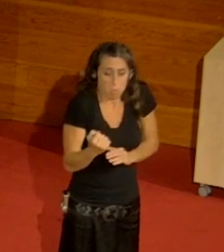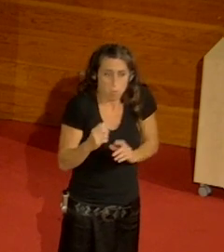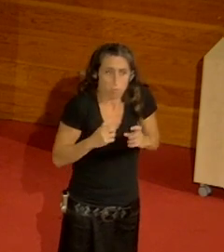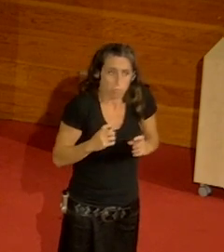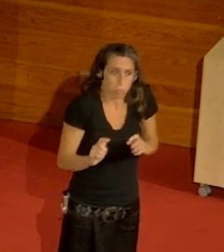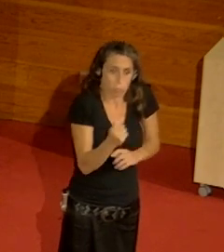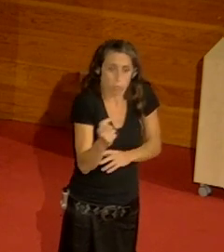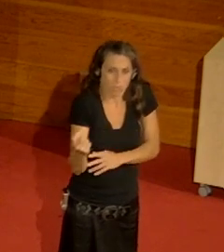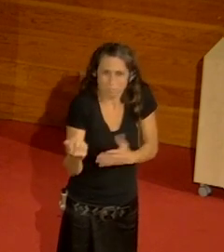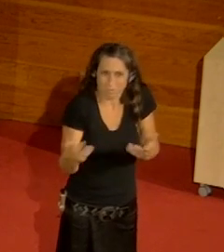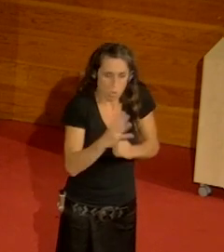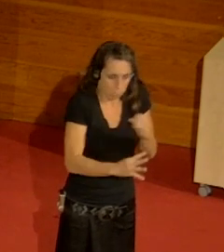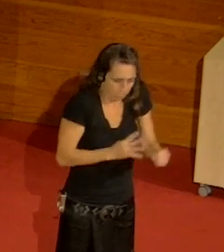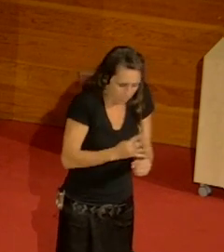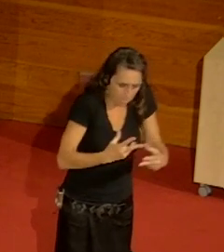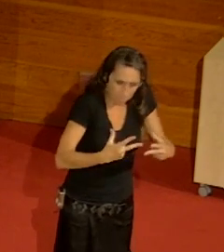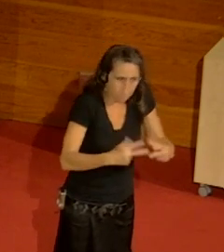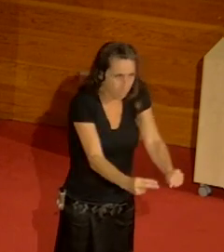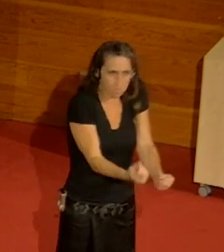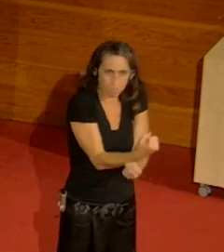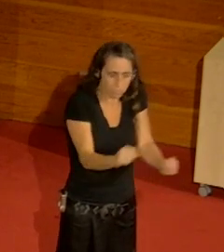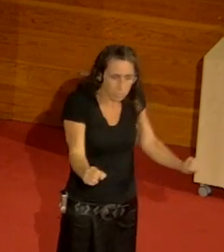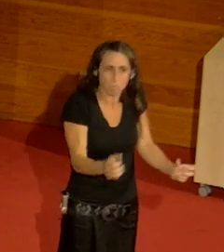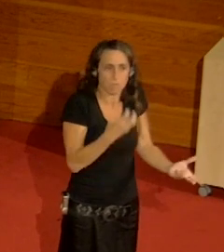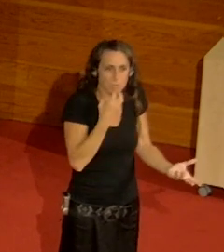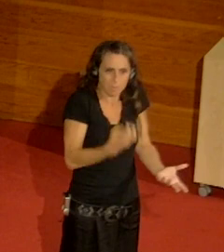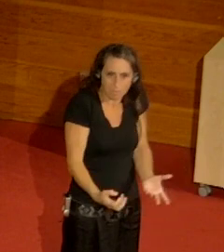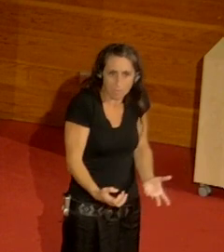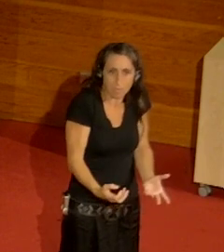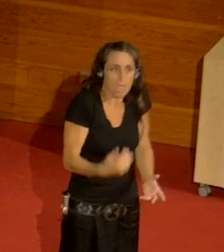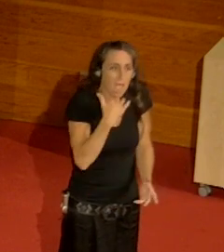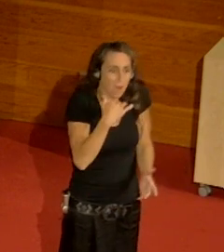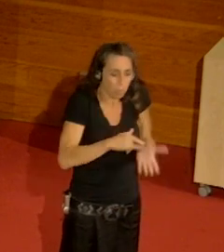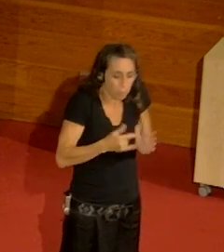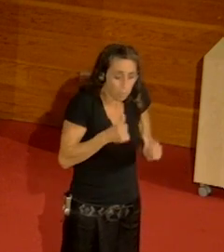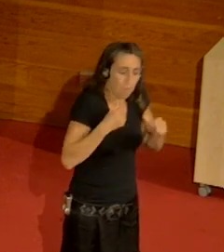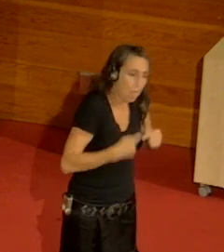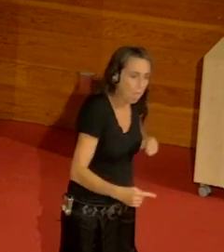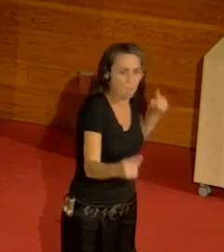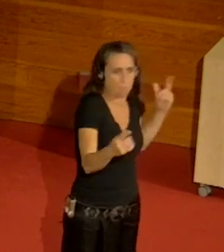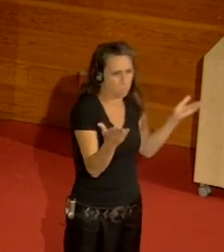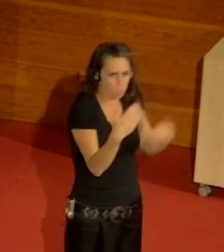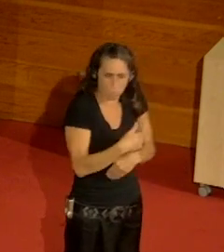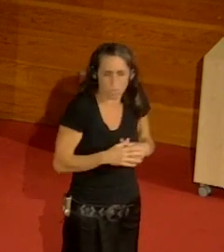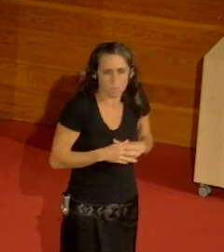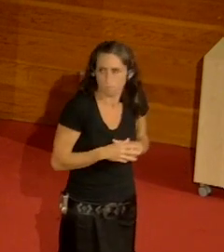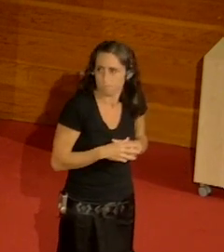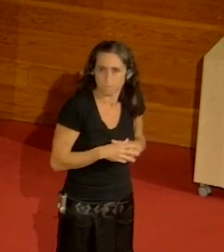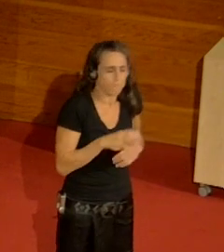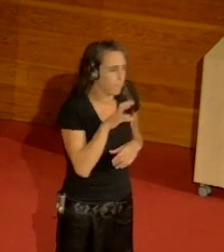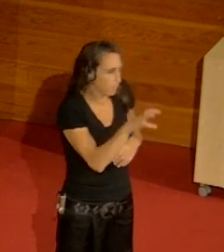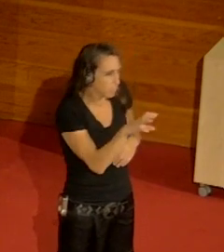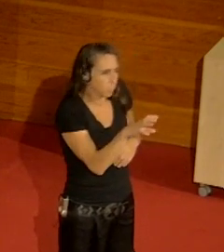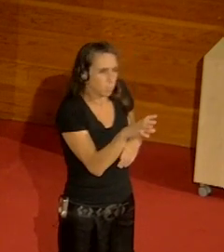no acaban las legislaturas es uno de los problemas que tiene Israel no hay una agenda a largo plazo es que es un país todo muy